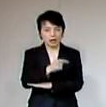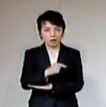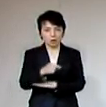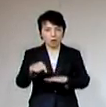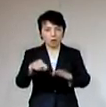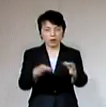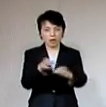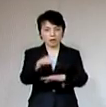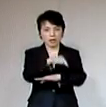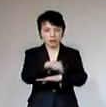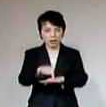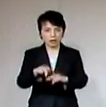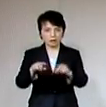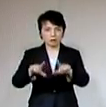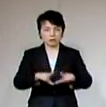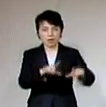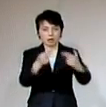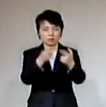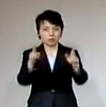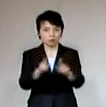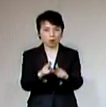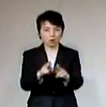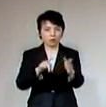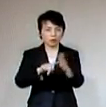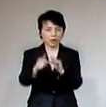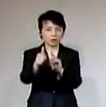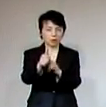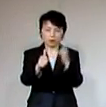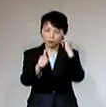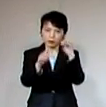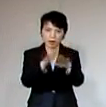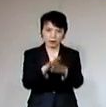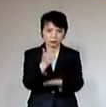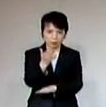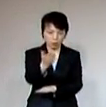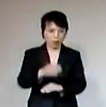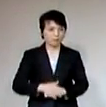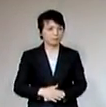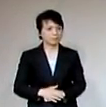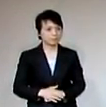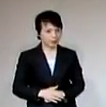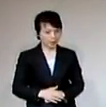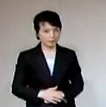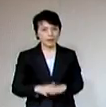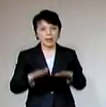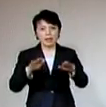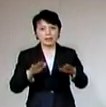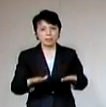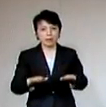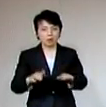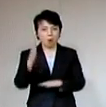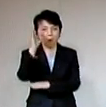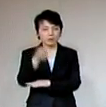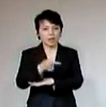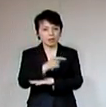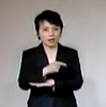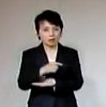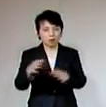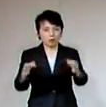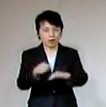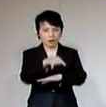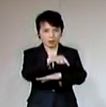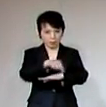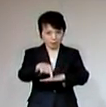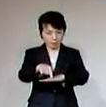を、生活の党小沢代表はどのように見ておられるのでしょうか。 はい、今の政権の経済政策